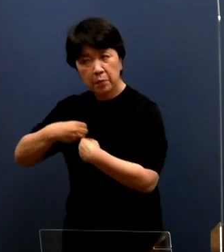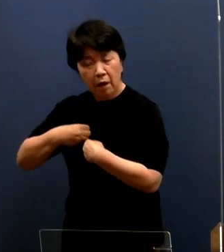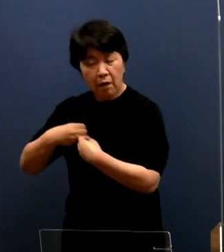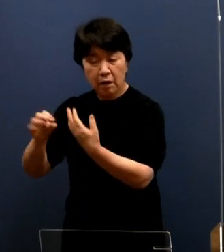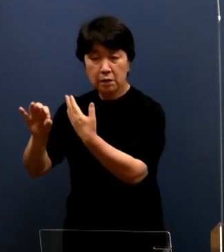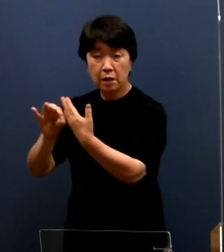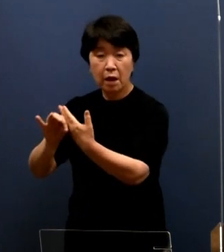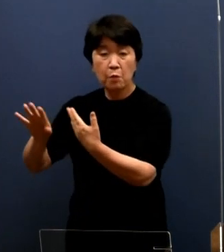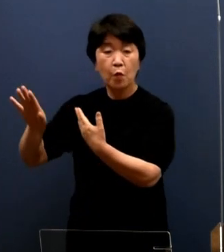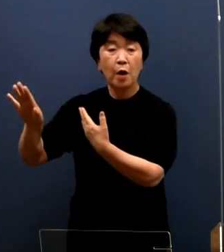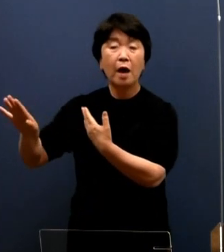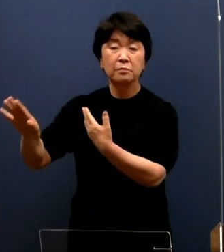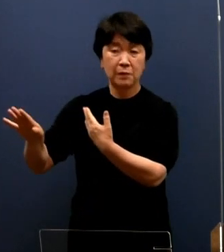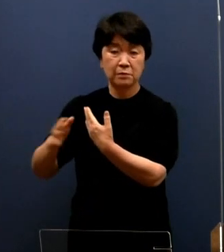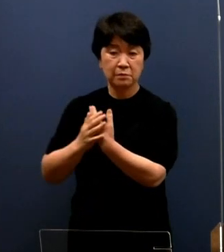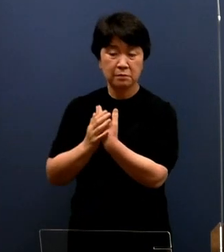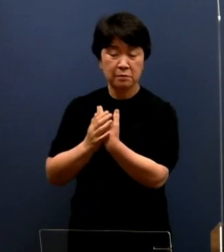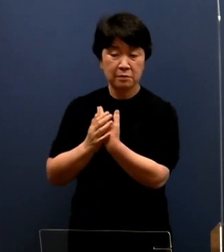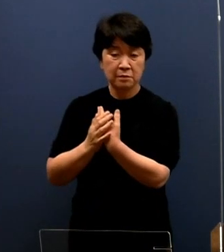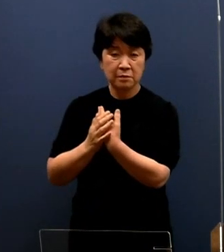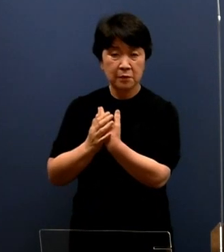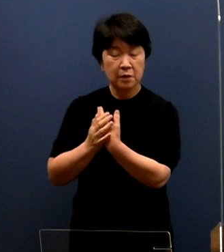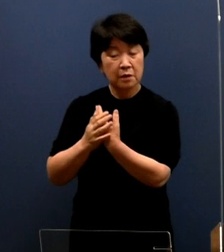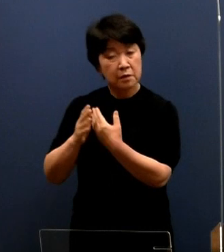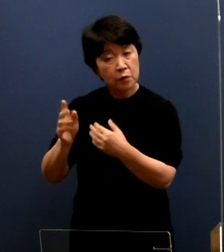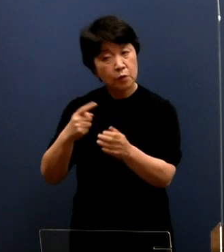ちんと取っているところ、